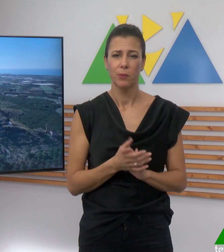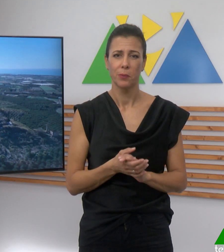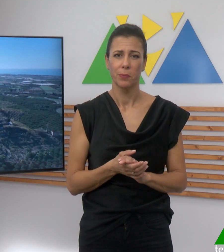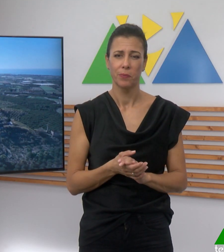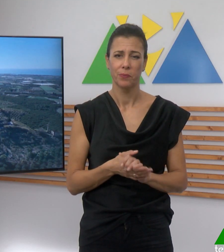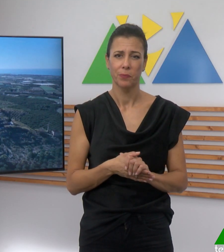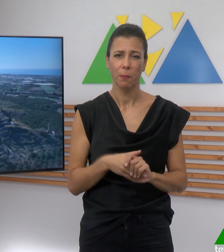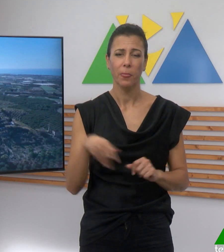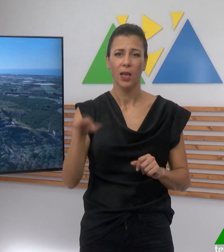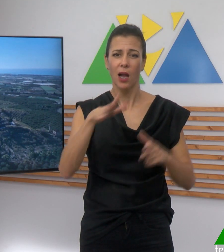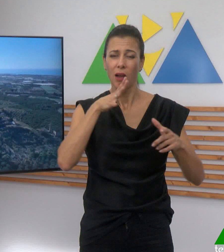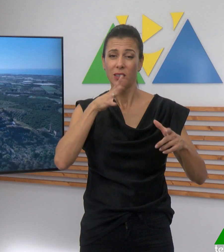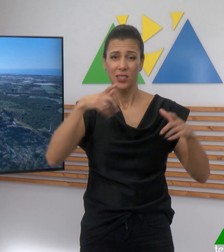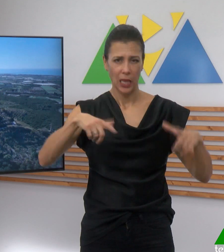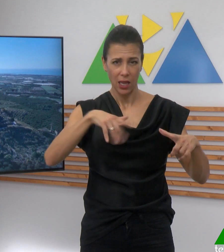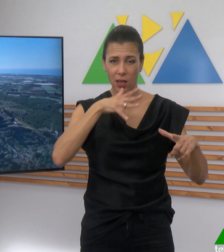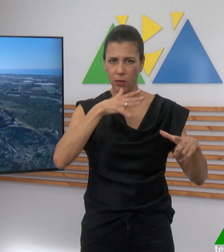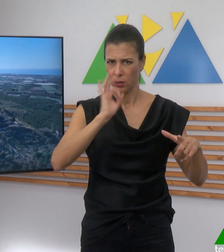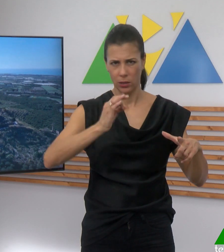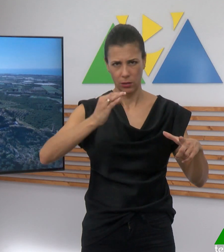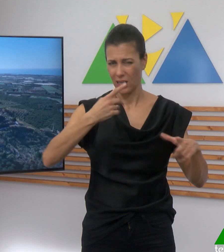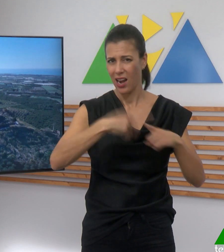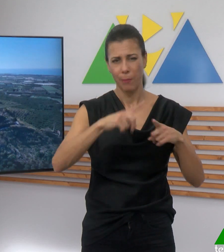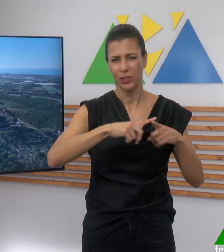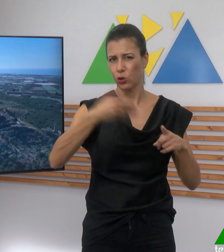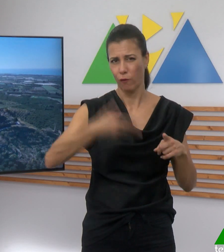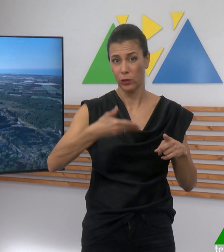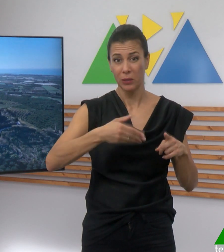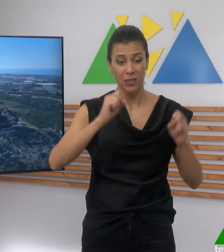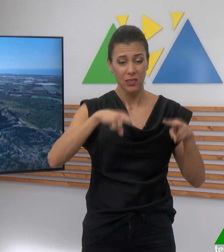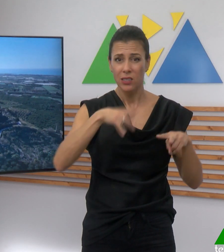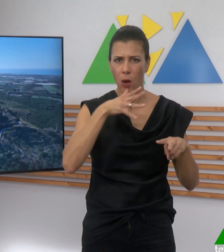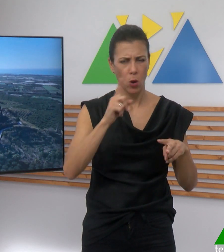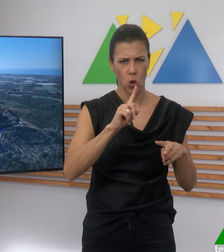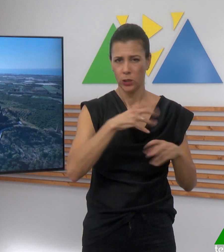la cequia es un elemento fundamental el agua es un elemento fundamental sin agua esto es imposible no